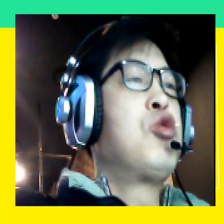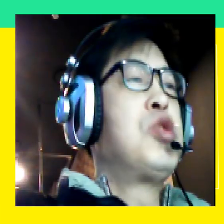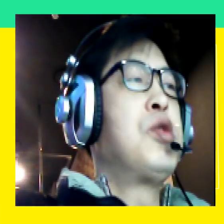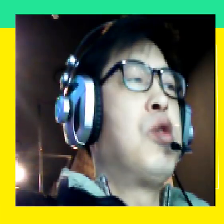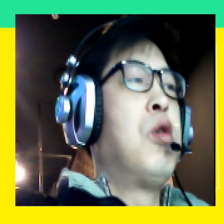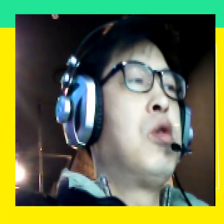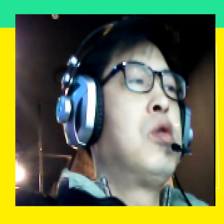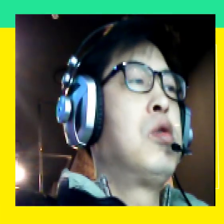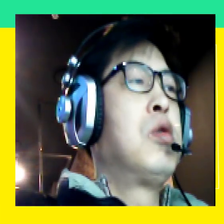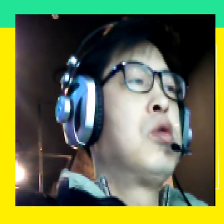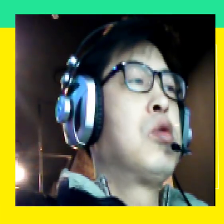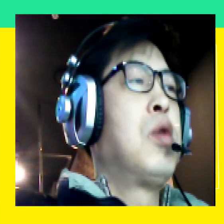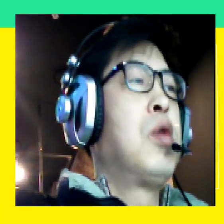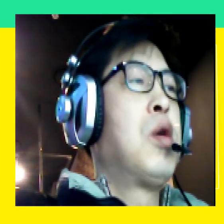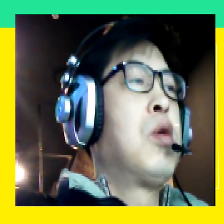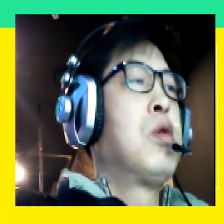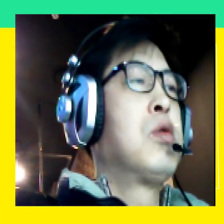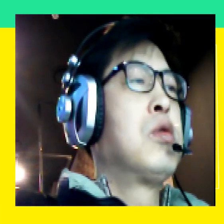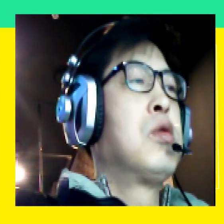좀 해주십시오.